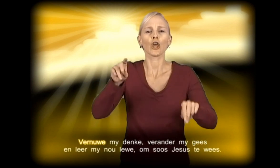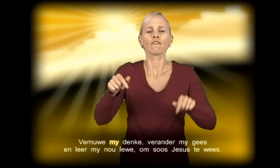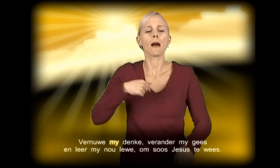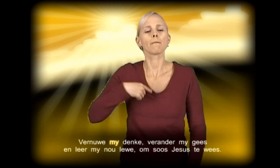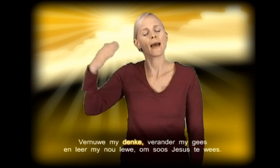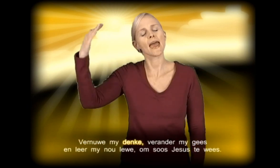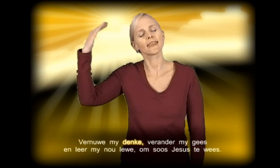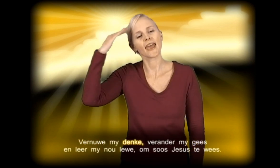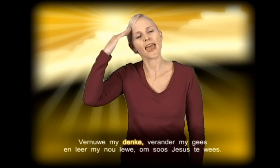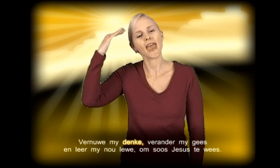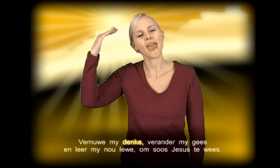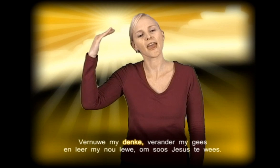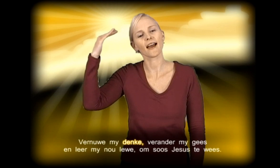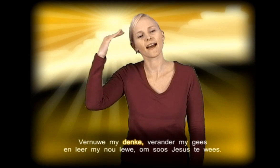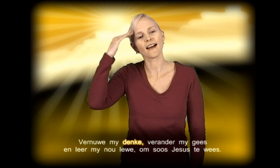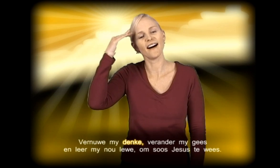Vernuwe my denke,